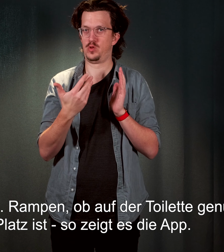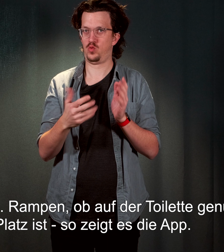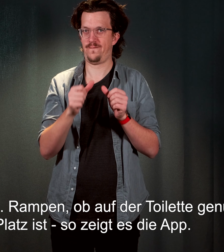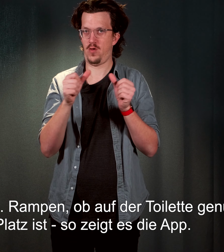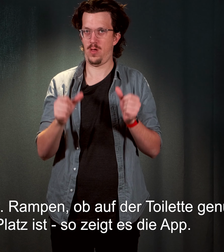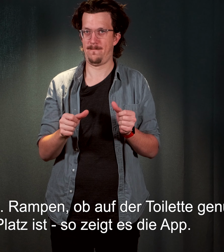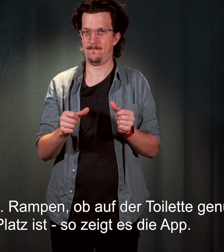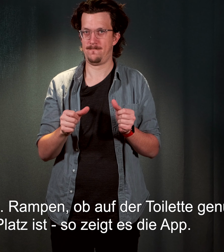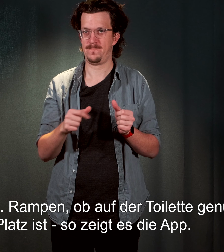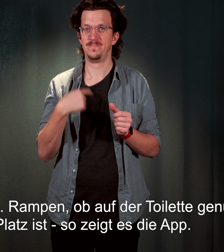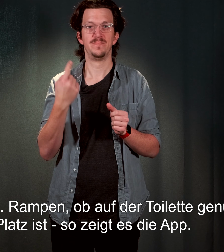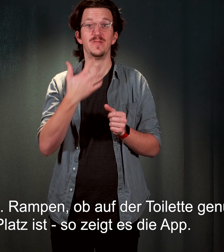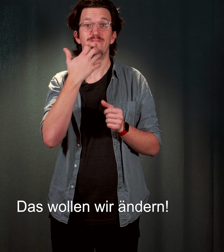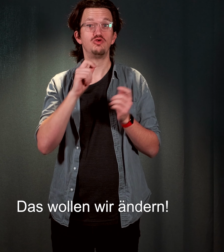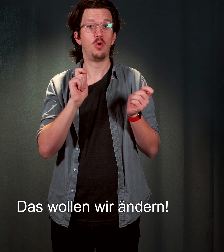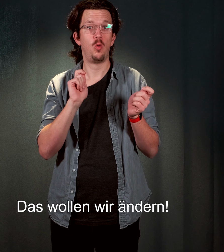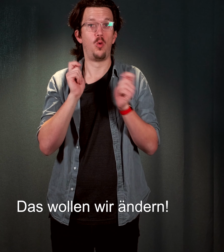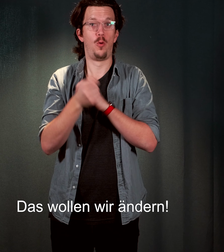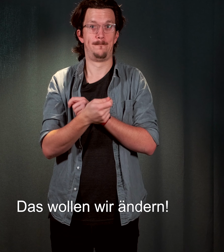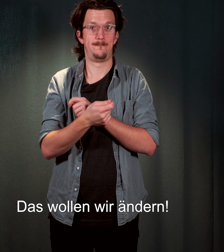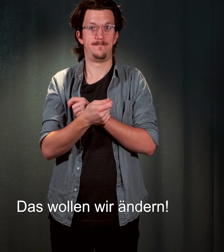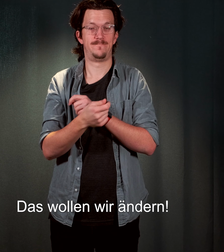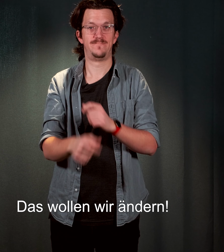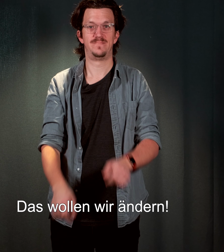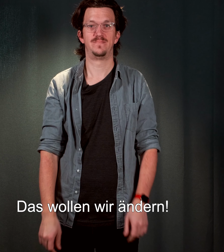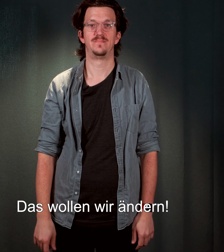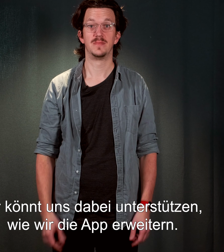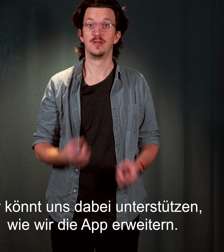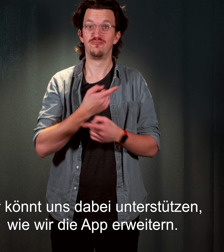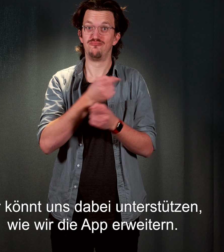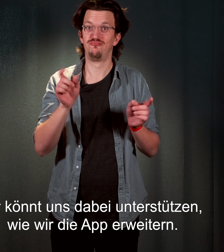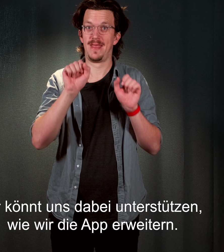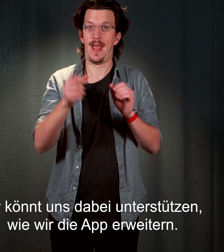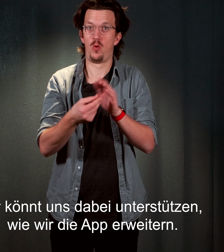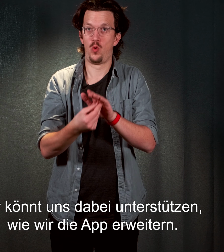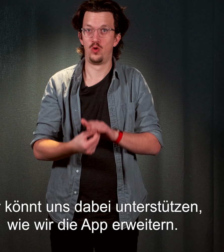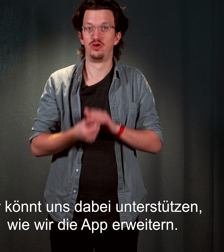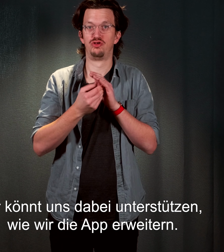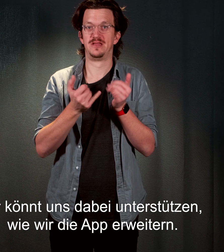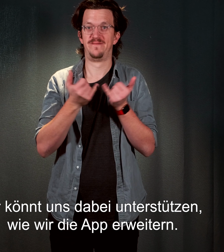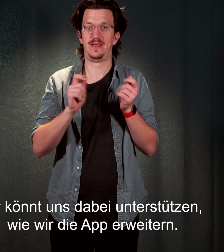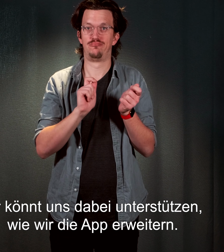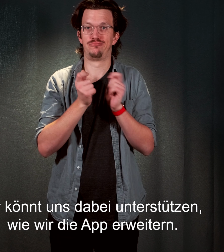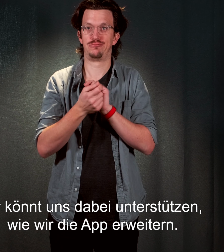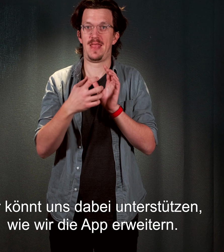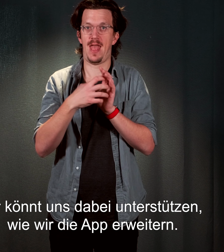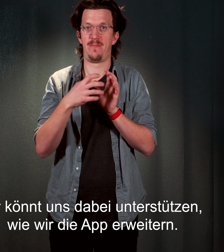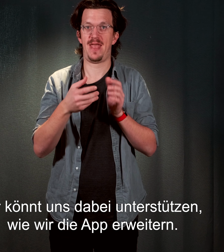App. Das wollen wir ändern. Ihr könnt uns dabei unterstützen, wie wir die App